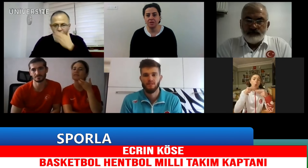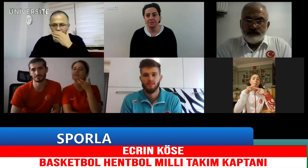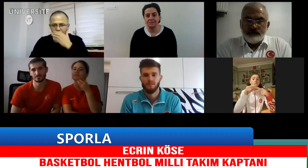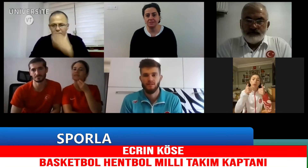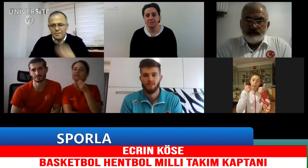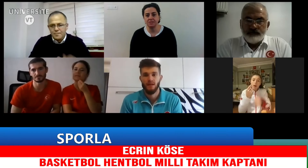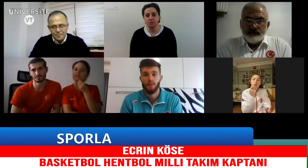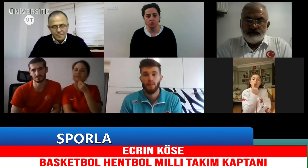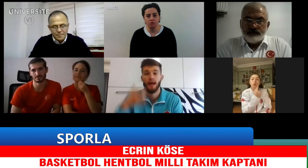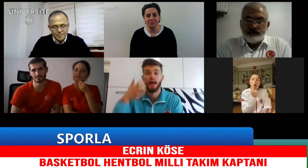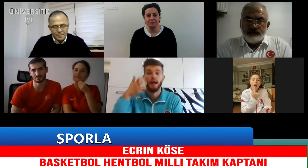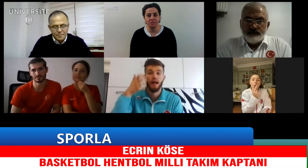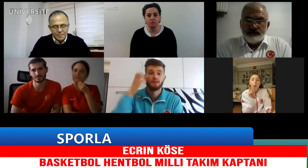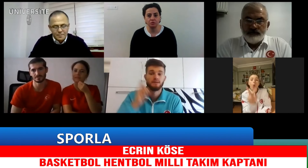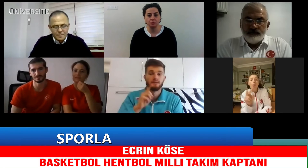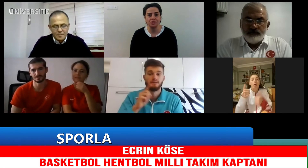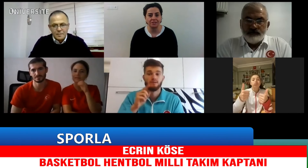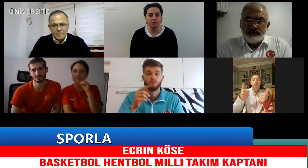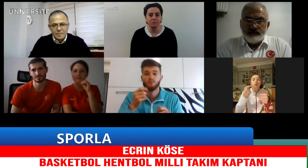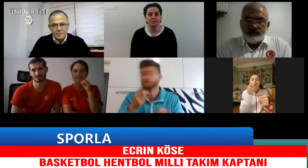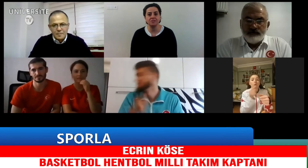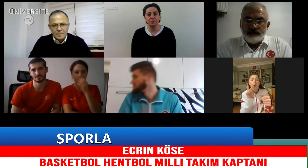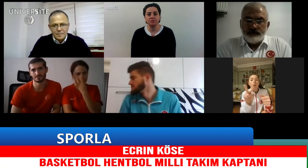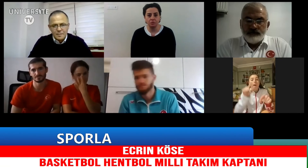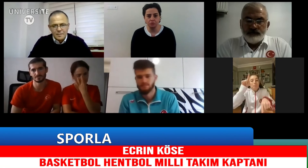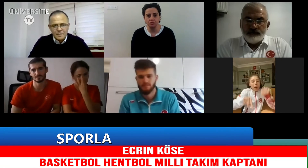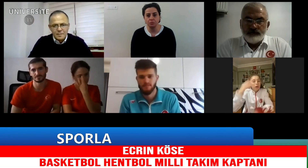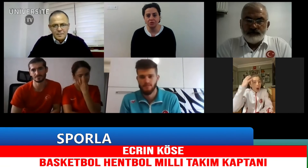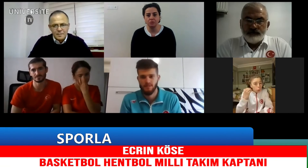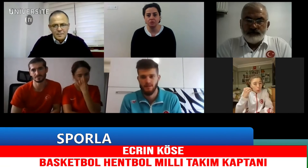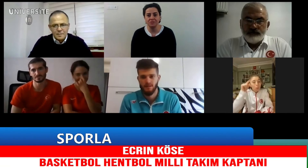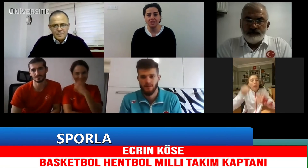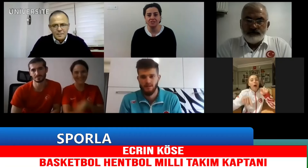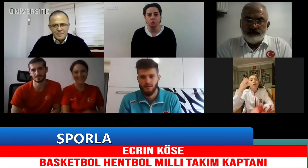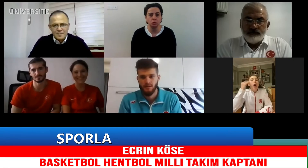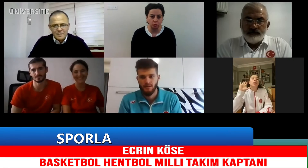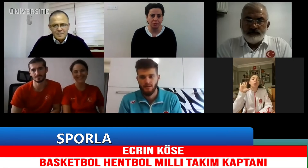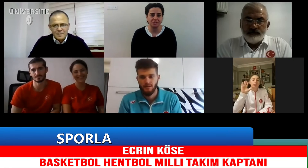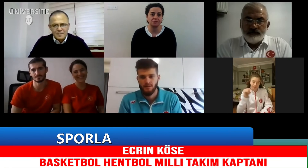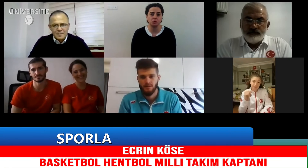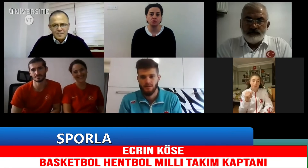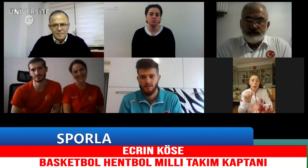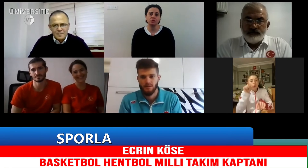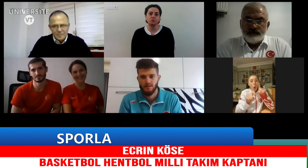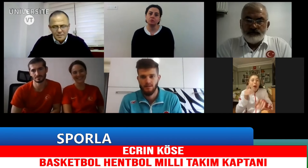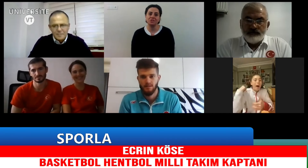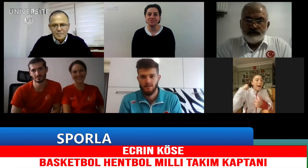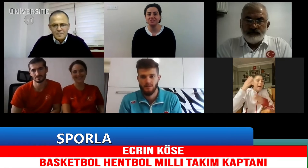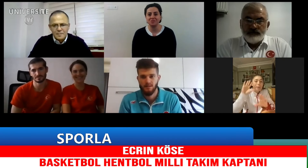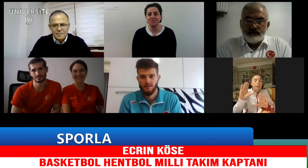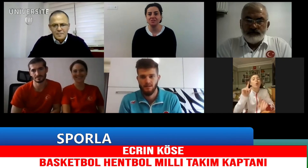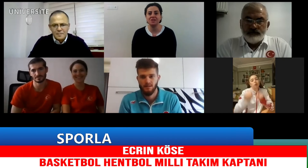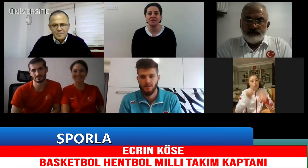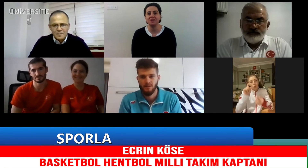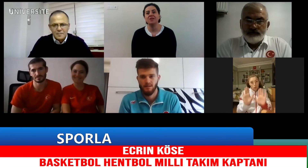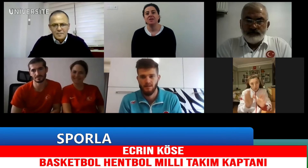Beni bazıları konuşabildiğimi ya da duyduğumu zannediyordu ama aslında ben konuşup duyamıyorum. Sadece dudak okumaya çalışıyordum. Dudak okumaya